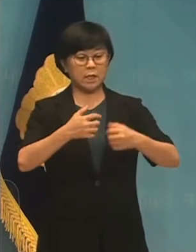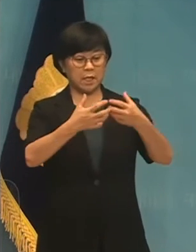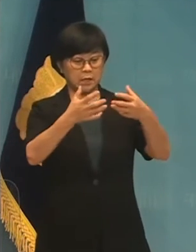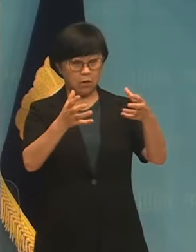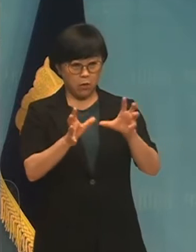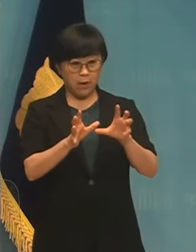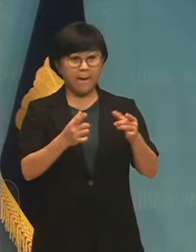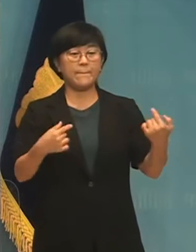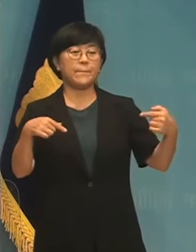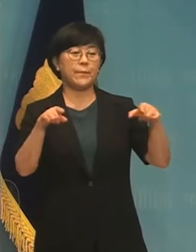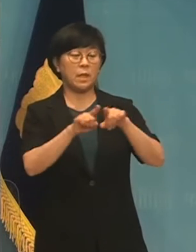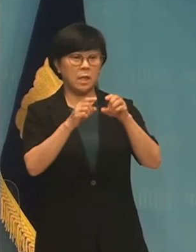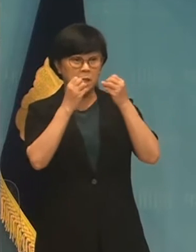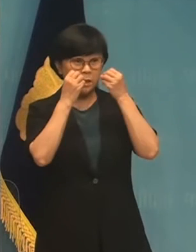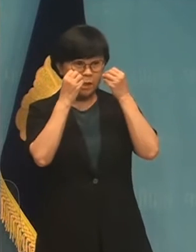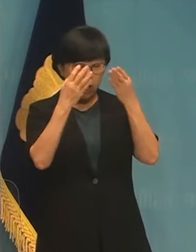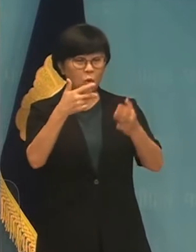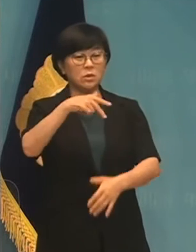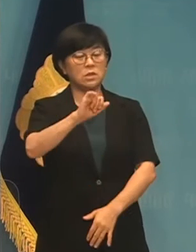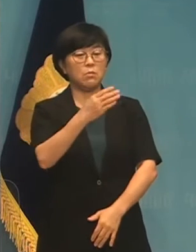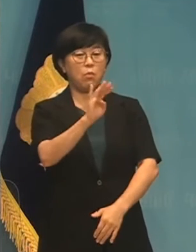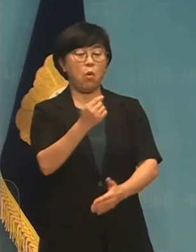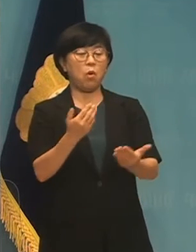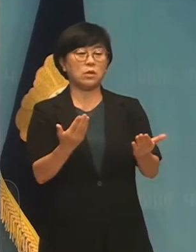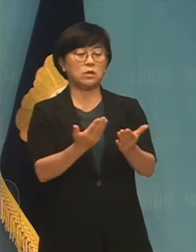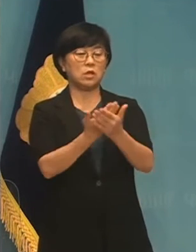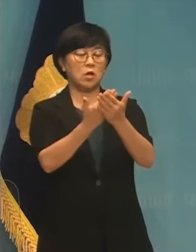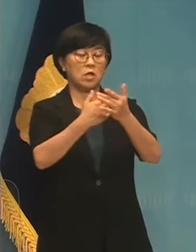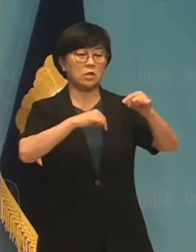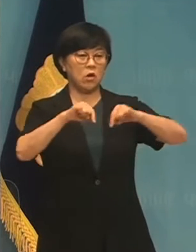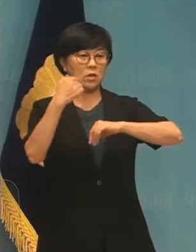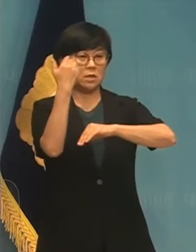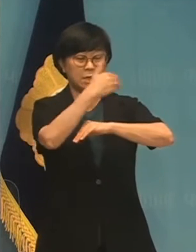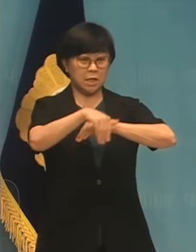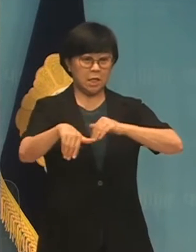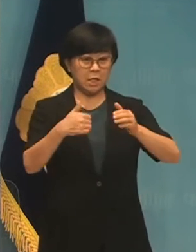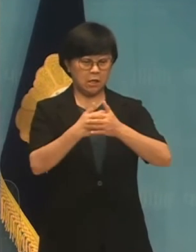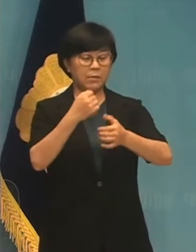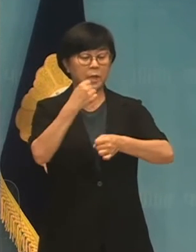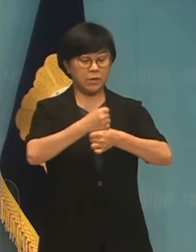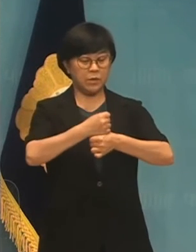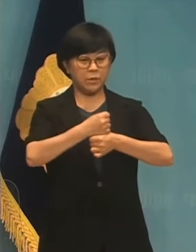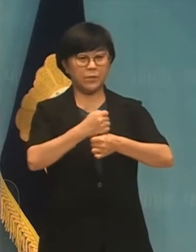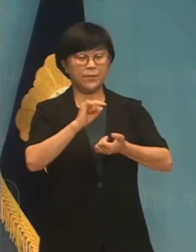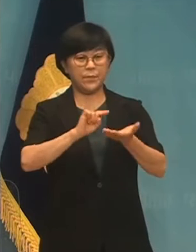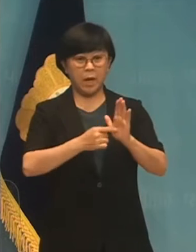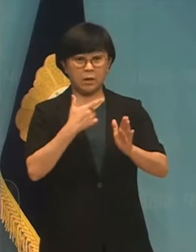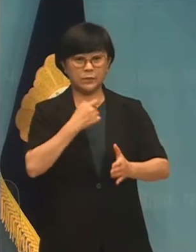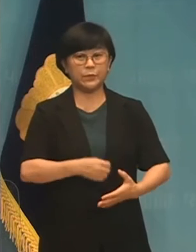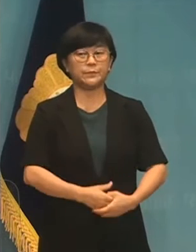당원들과 함께 새로운 진보정치, 혁신과 변화의 드라마를 만들어낼 것입니다.